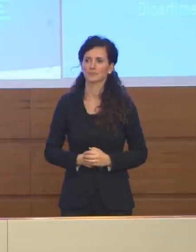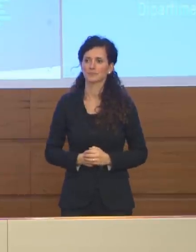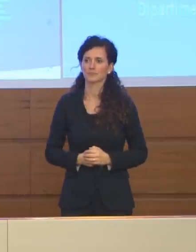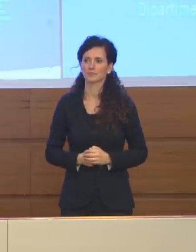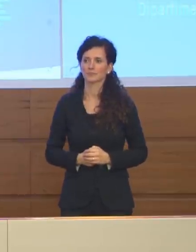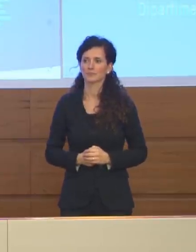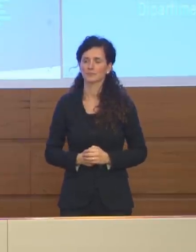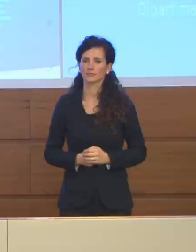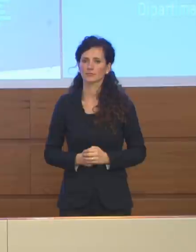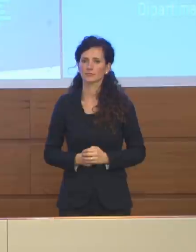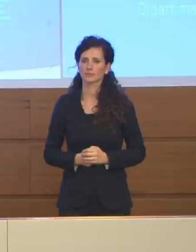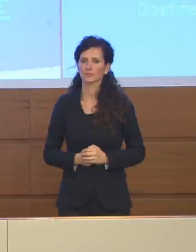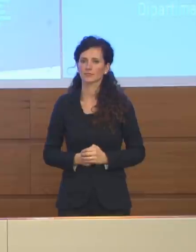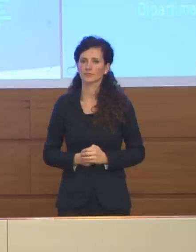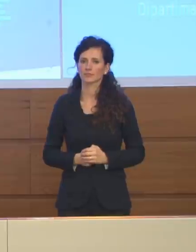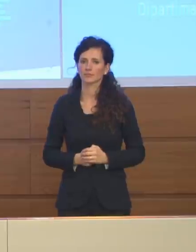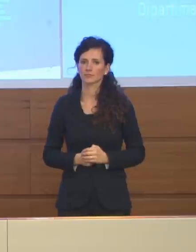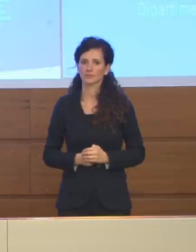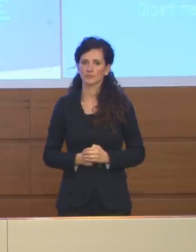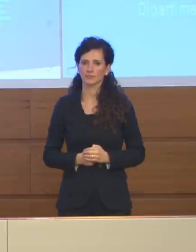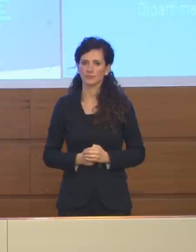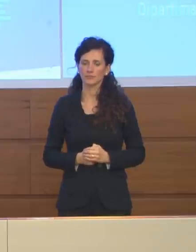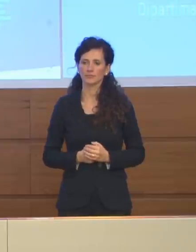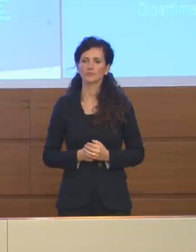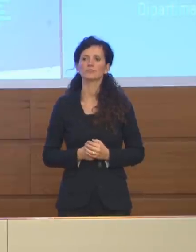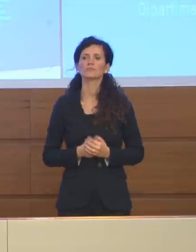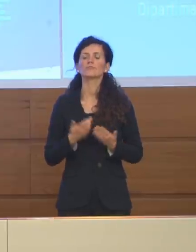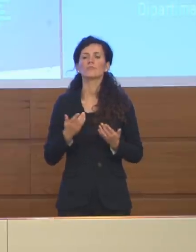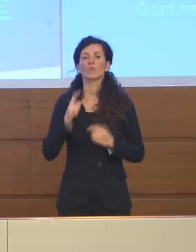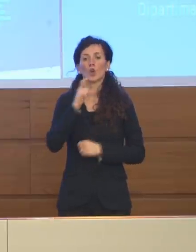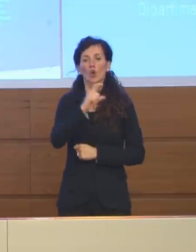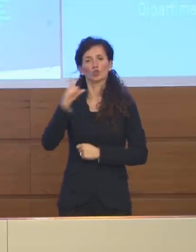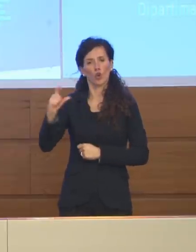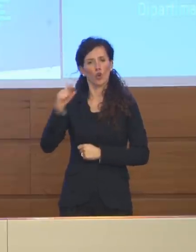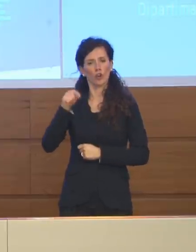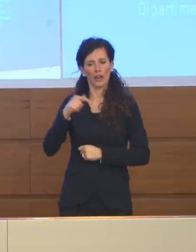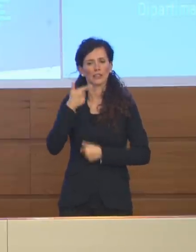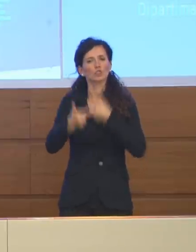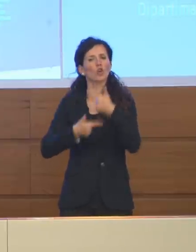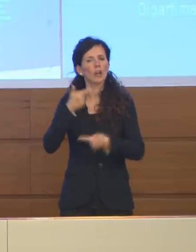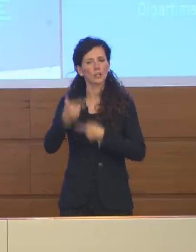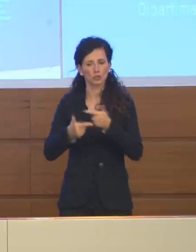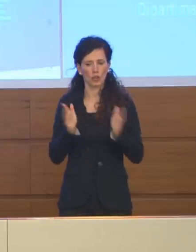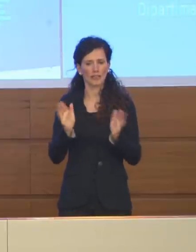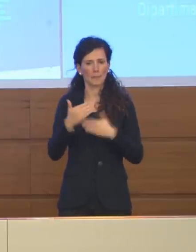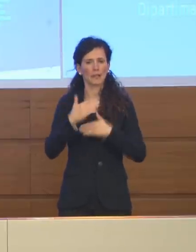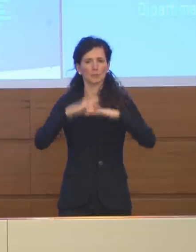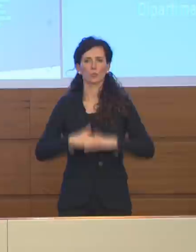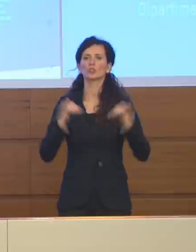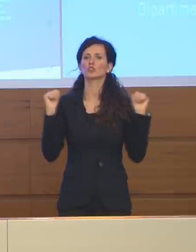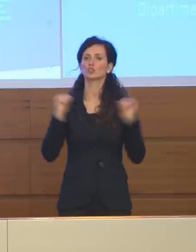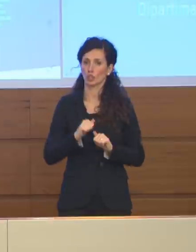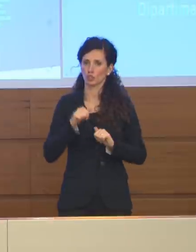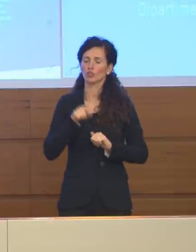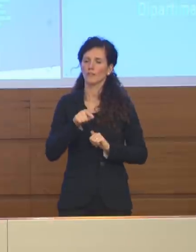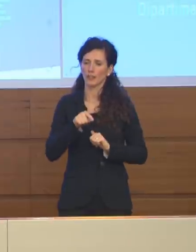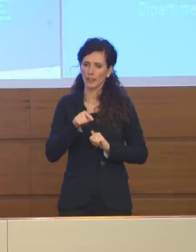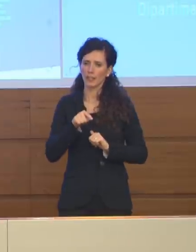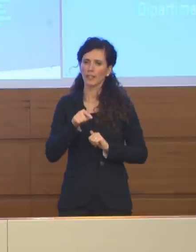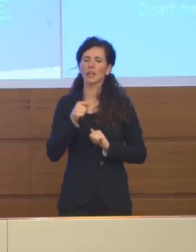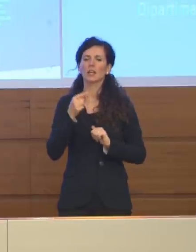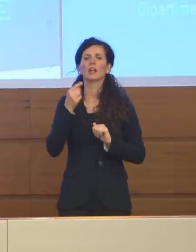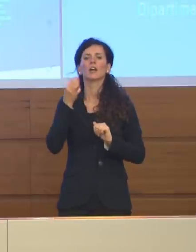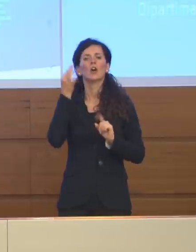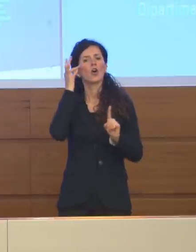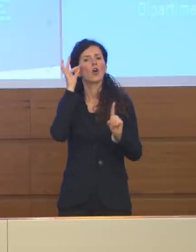per quanto riguarda le risorse raccolte sul conto corrente del dipartimento destinato alla